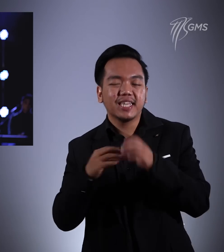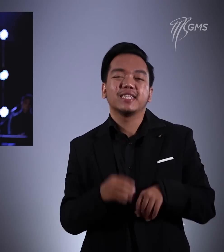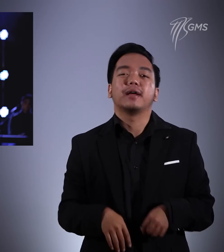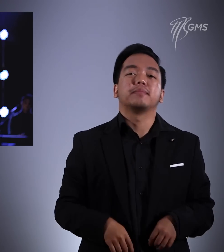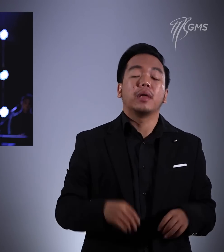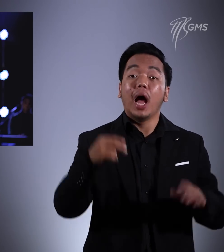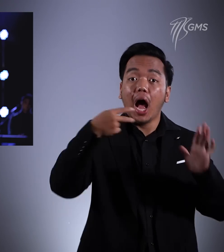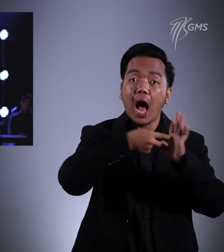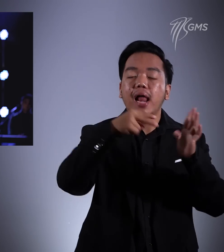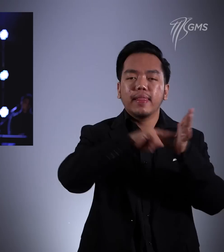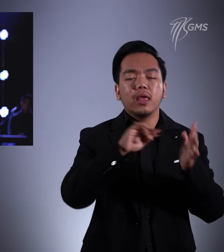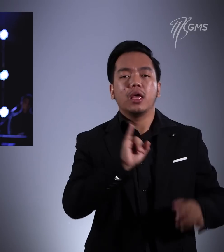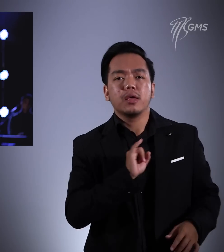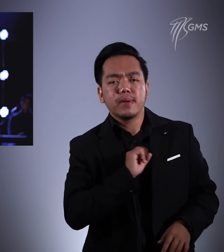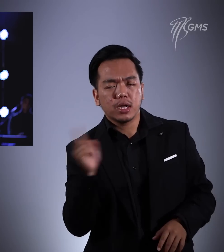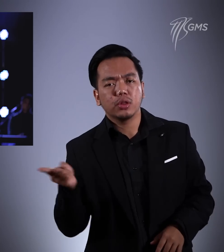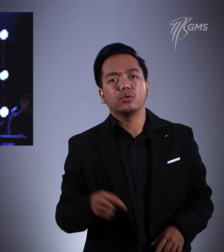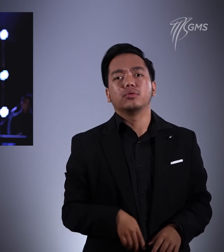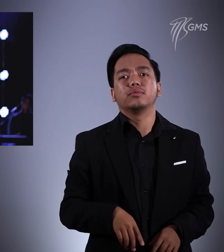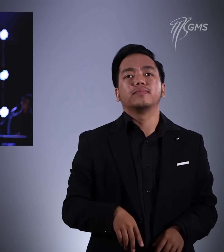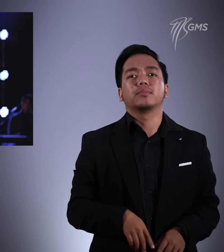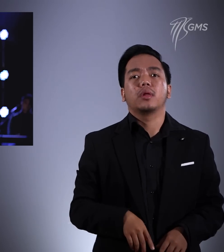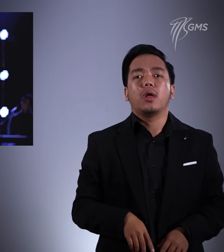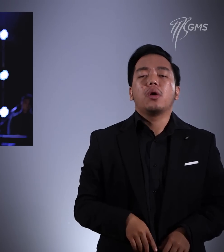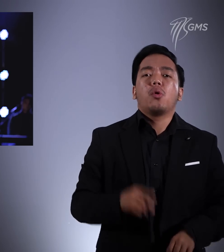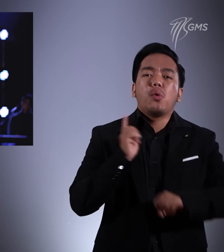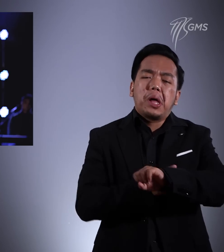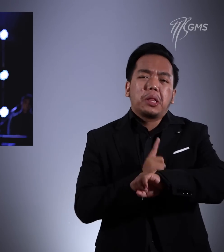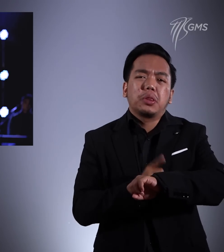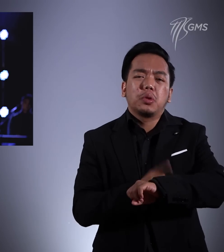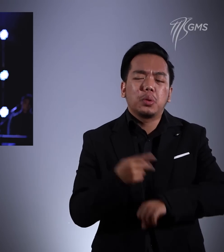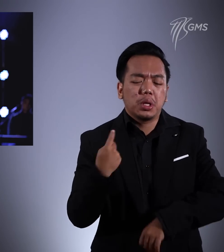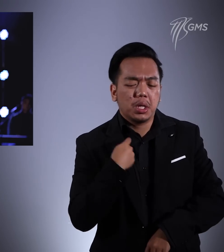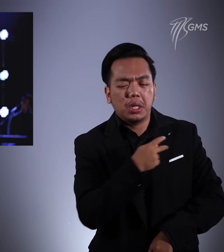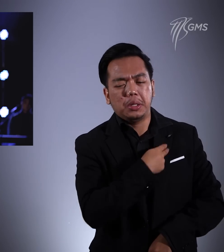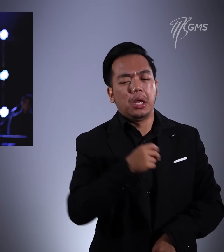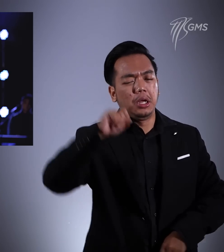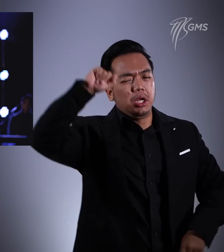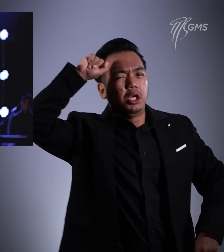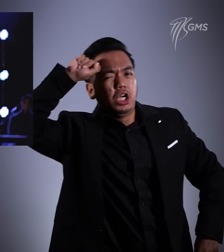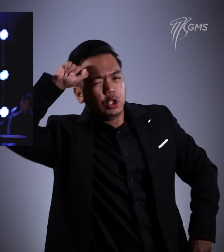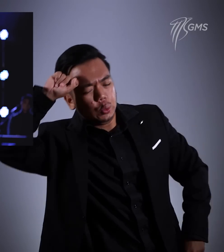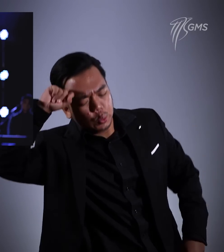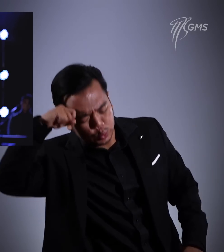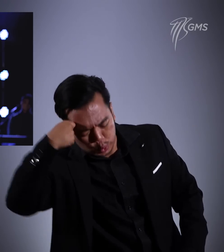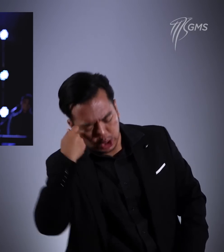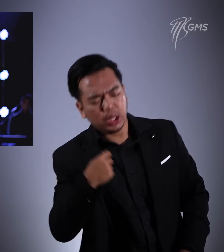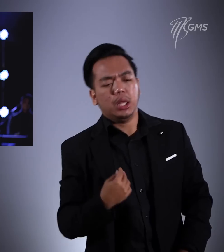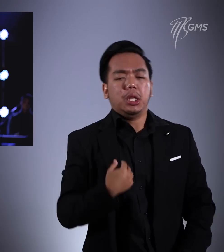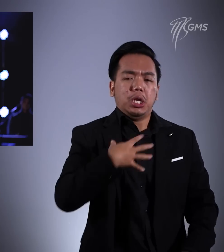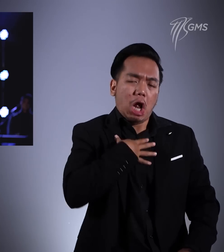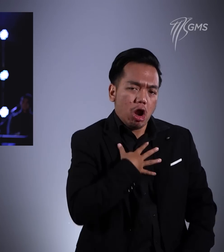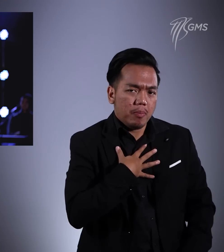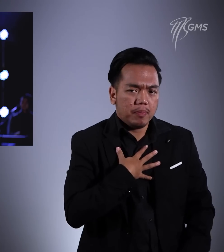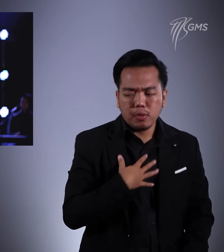Arti iman itu begini, ketika kita sedang dalam suatu situasi deadlock, lockdownnya itu di dalam. Mau kiri nggak ada